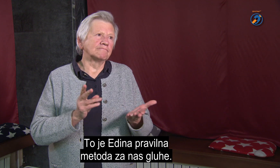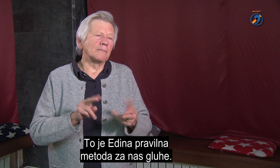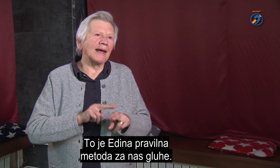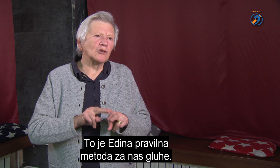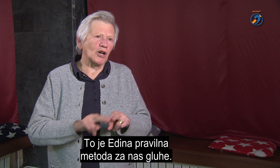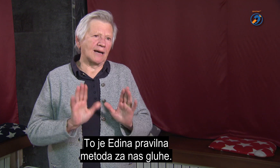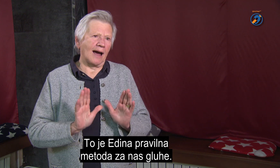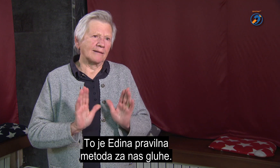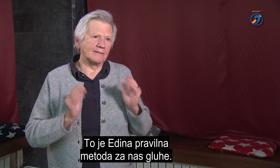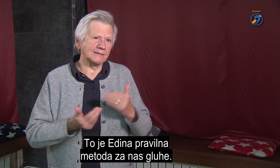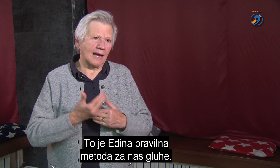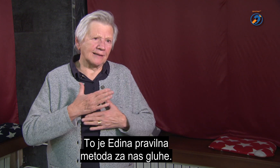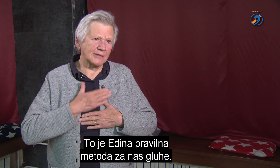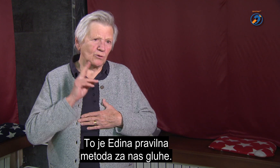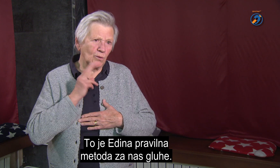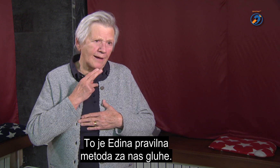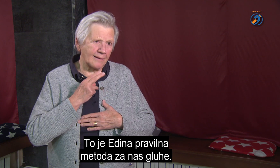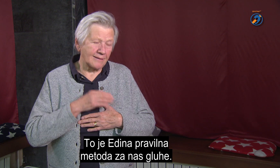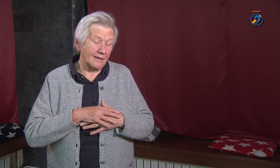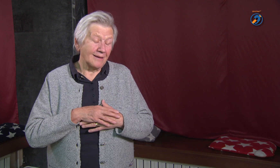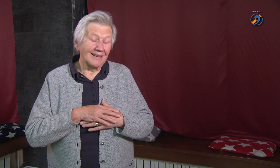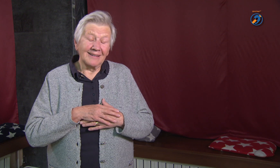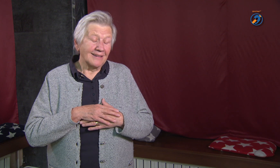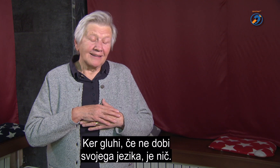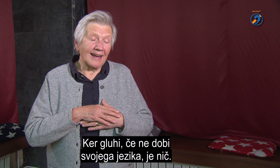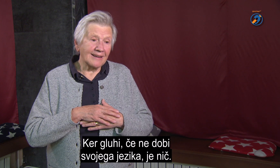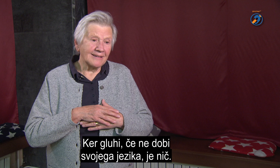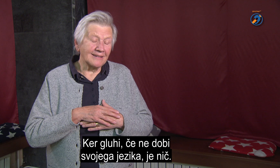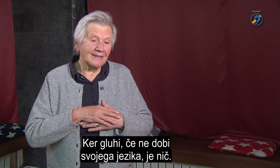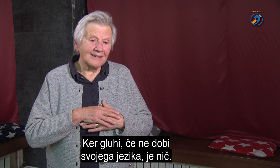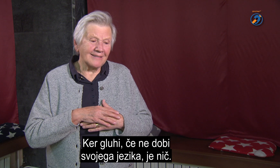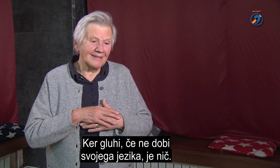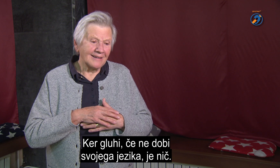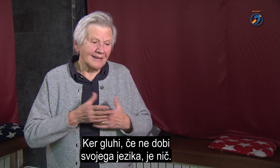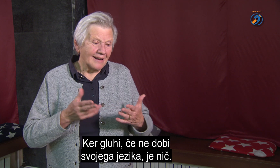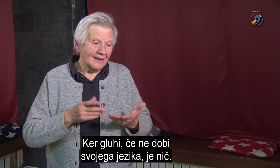pravilna metoda za nas gluhe, ker